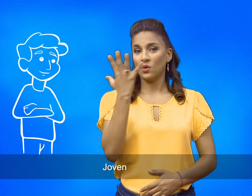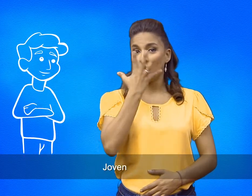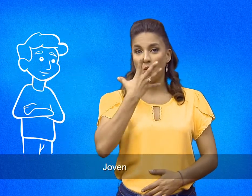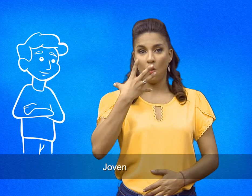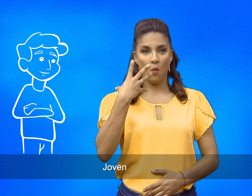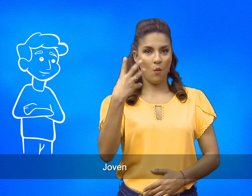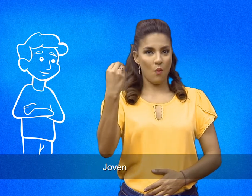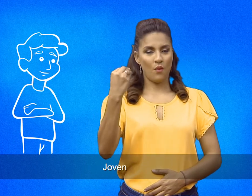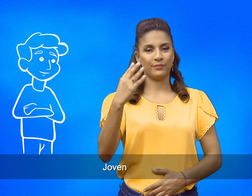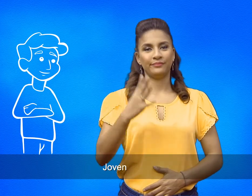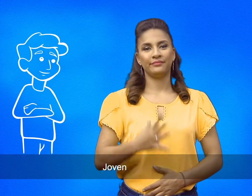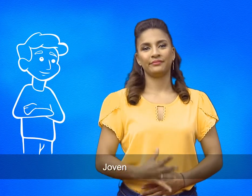joven